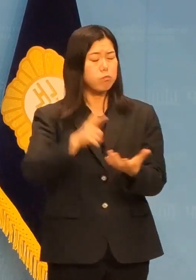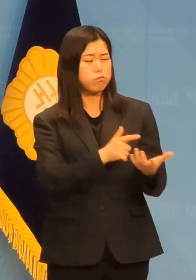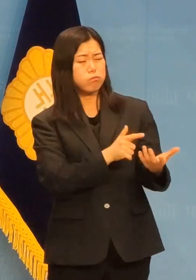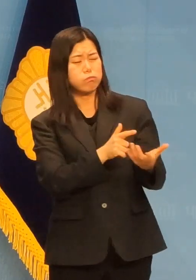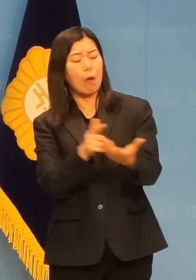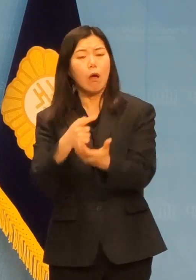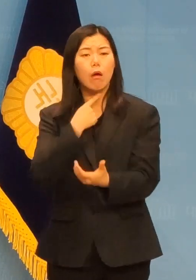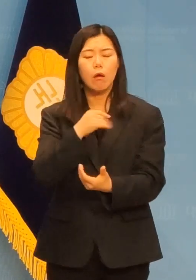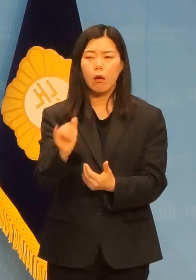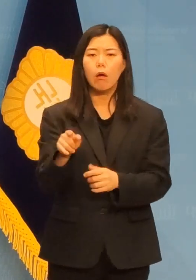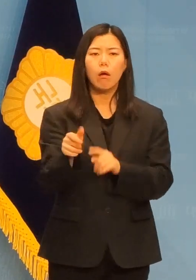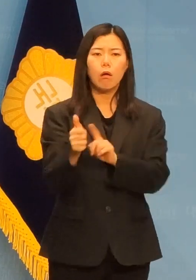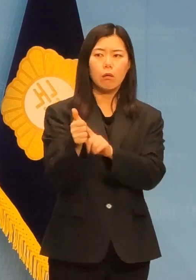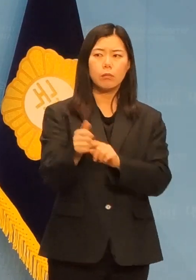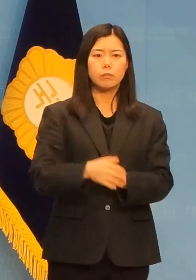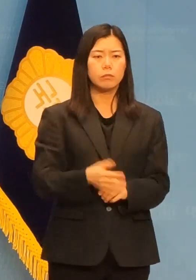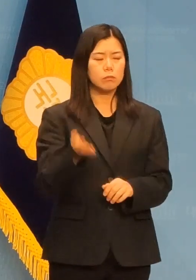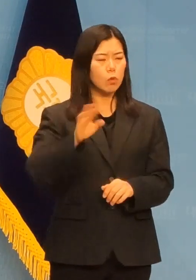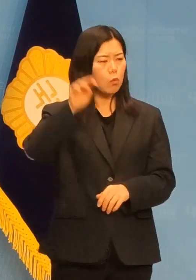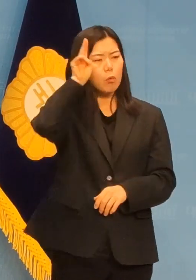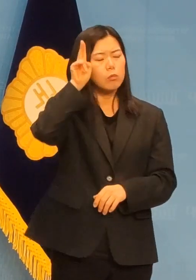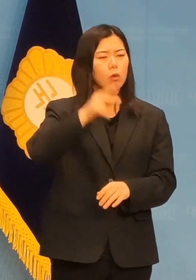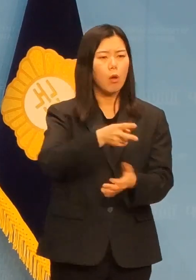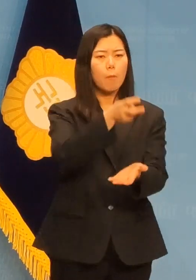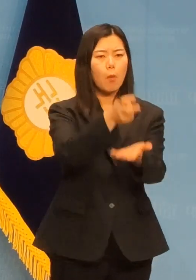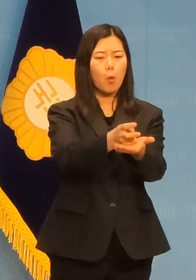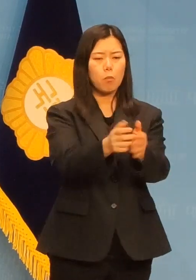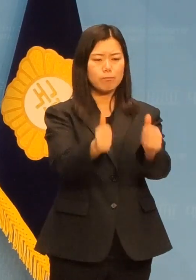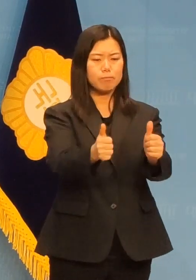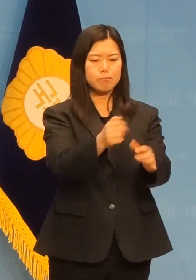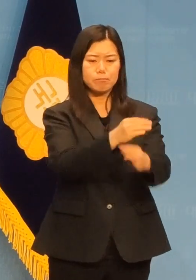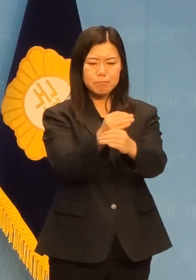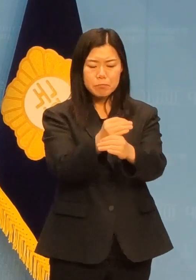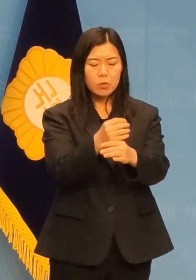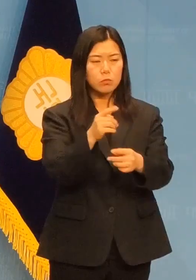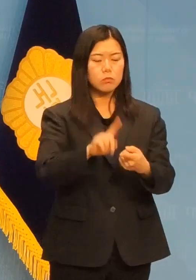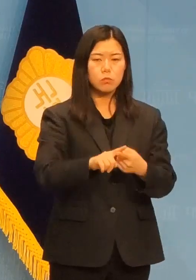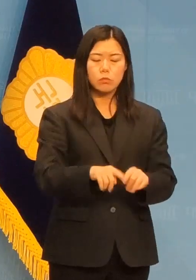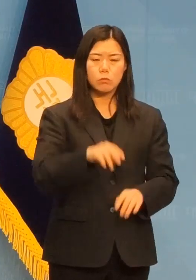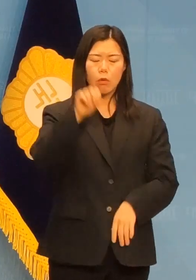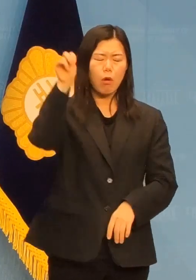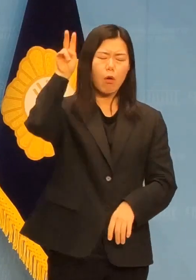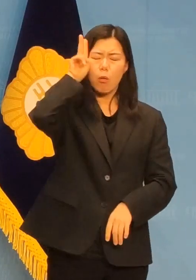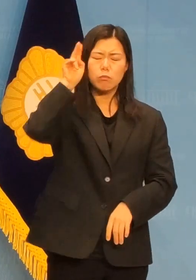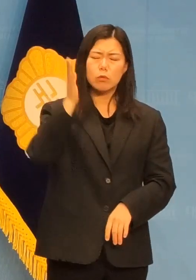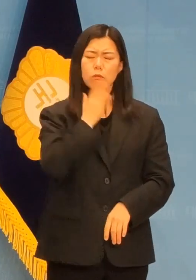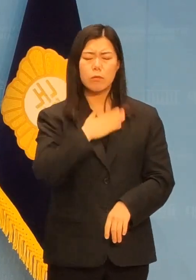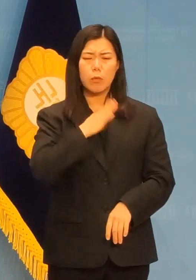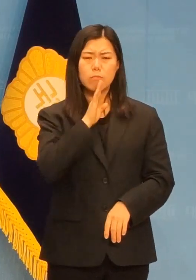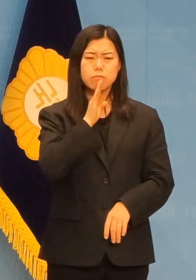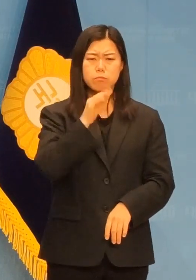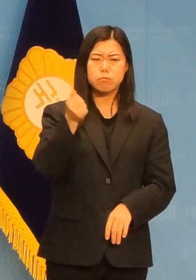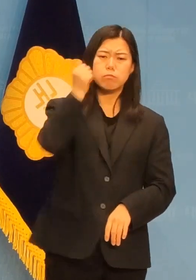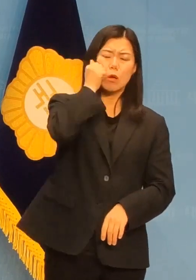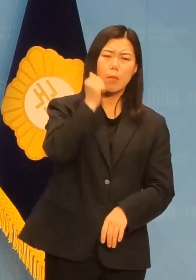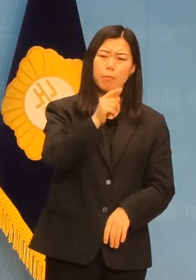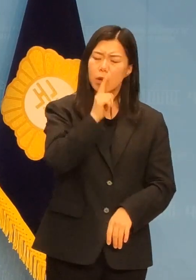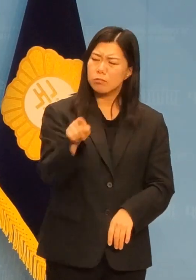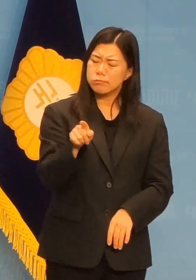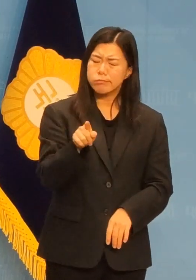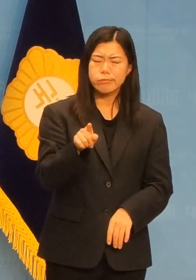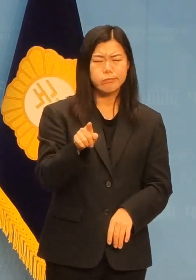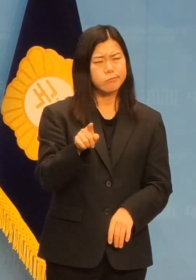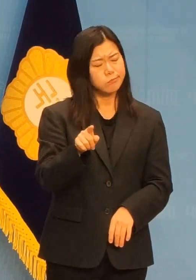휘둘렀던 자가 이제와 법에 정해진 재판 일정을 두고 예상치 못한 공격이라 항변하는